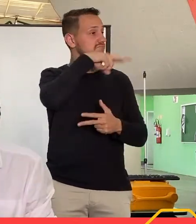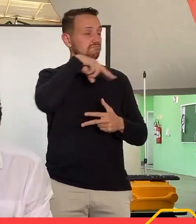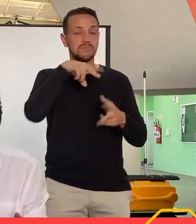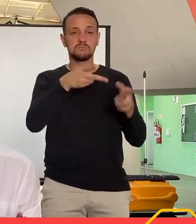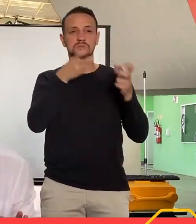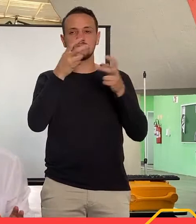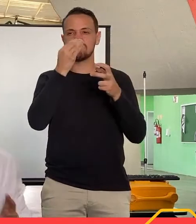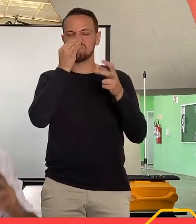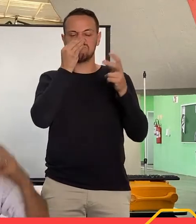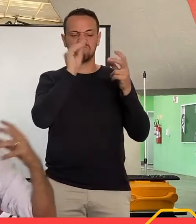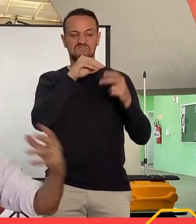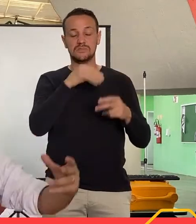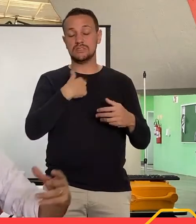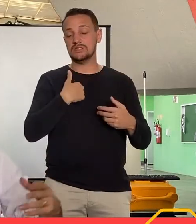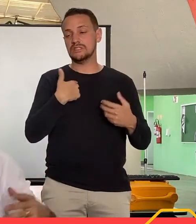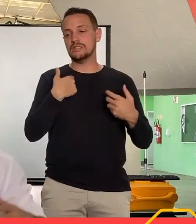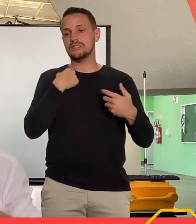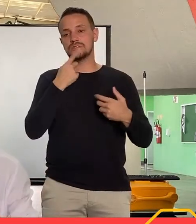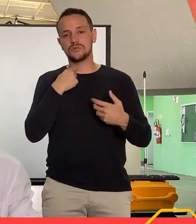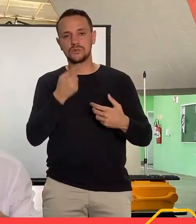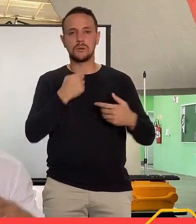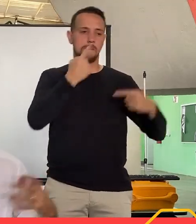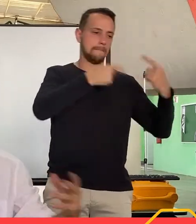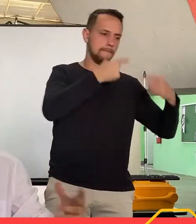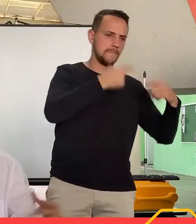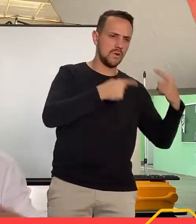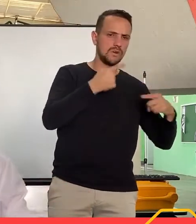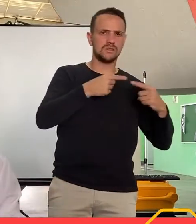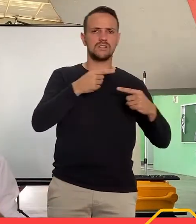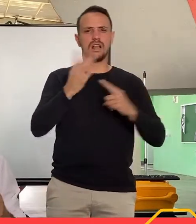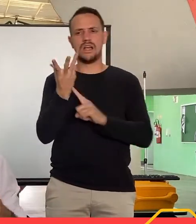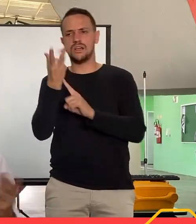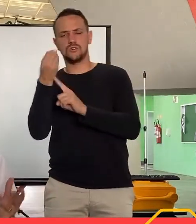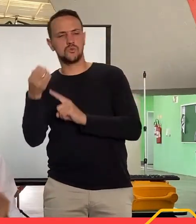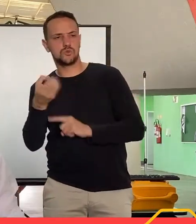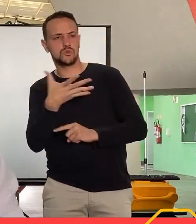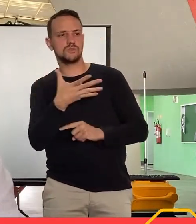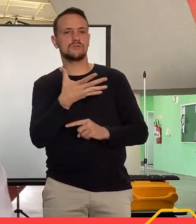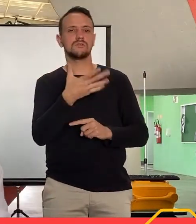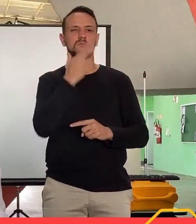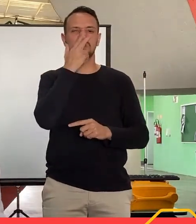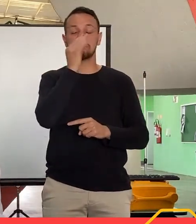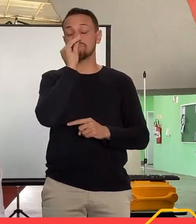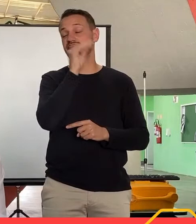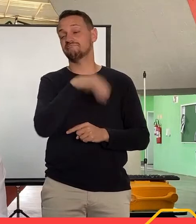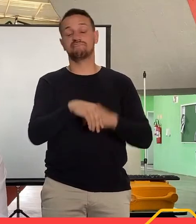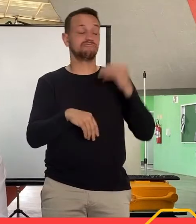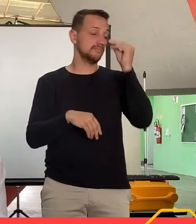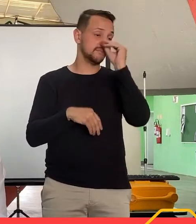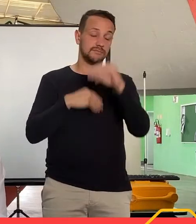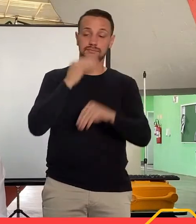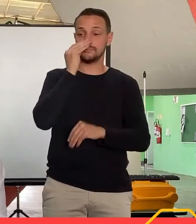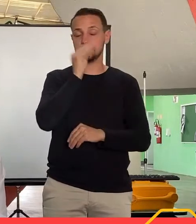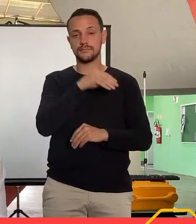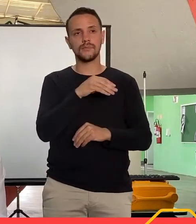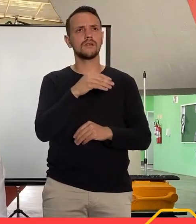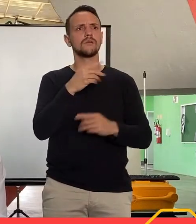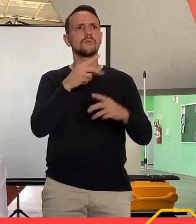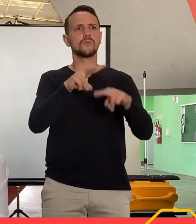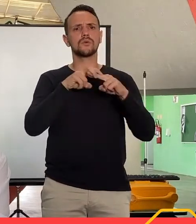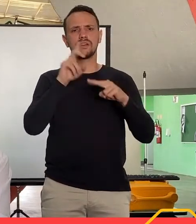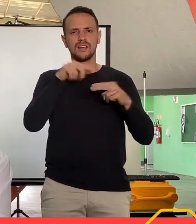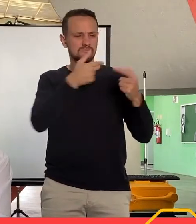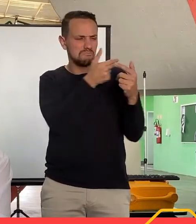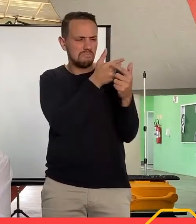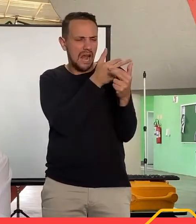desencantado, que é o ambiente da ciência, da política moderna, da arte moderna, é um desencantamento, mas é um tipo de